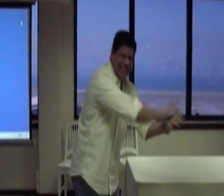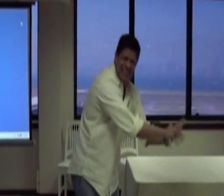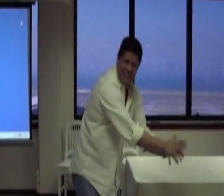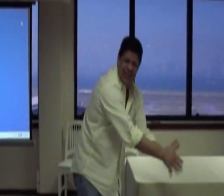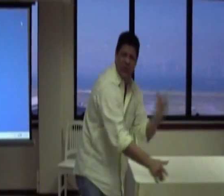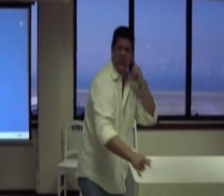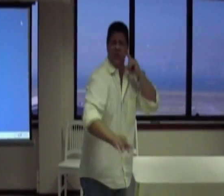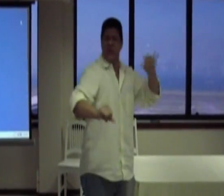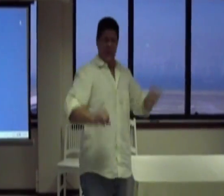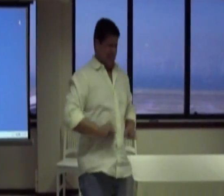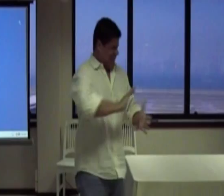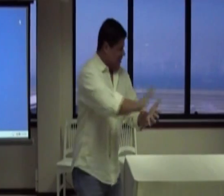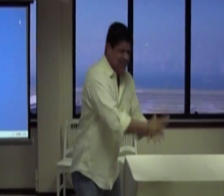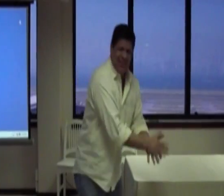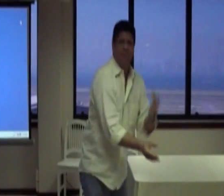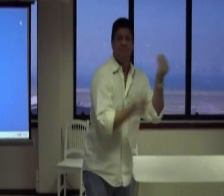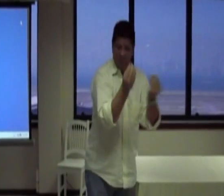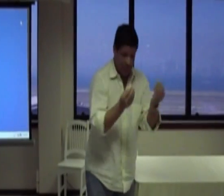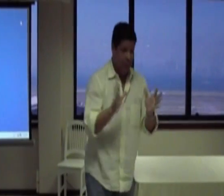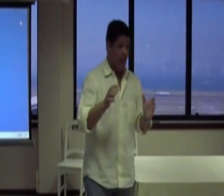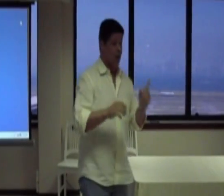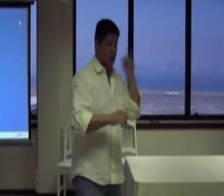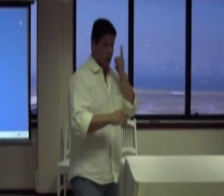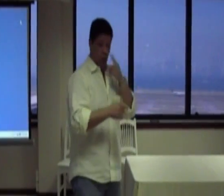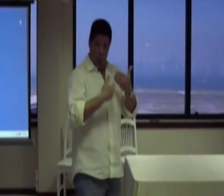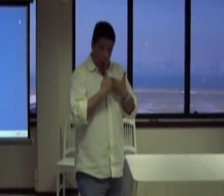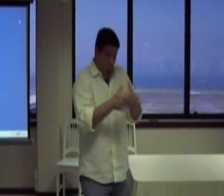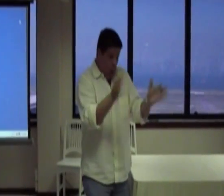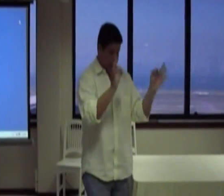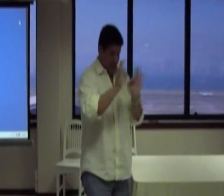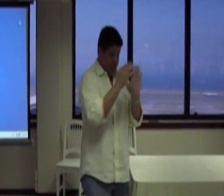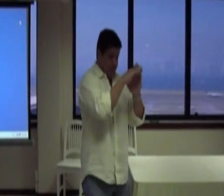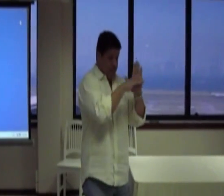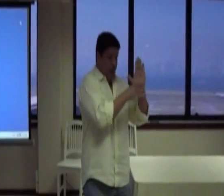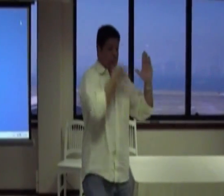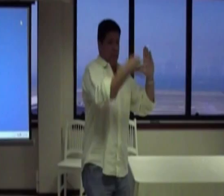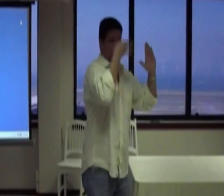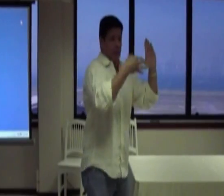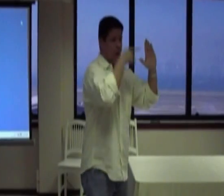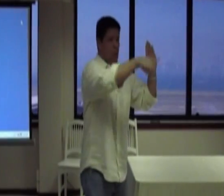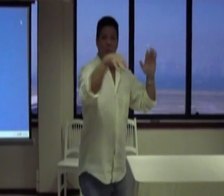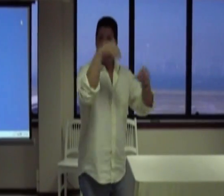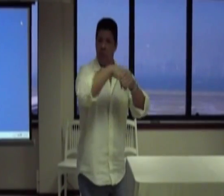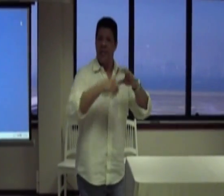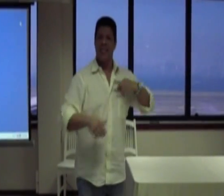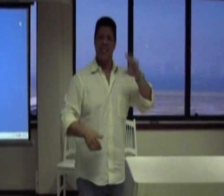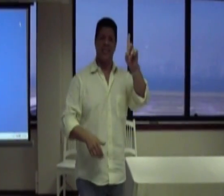bilíngue, mas nós fomos massacrados. Literalmente, como insetos, nós fomos